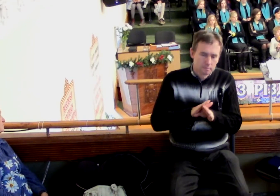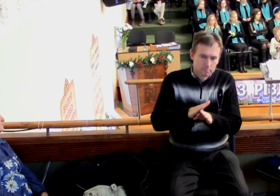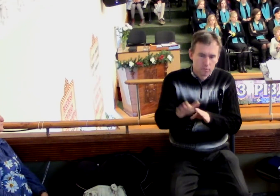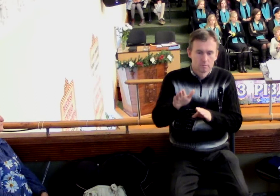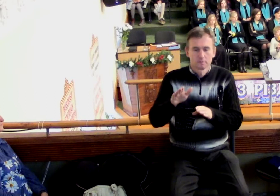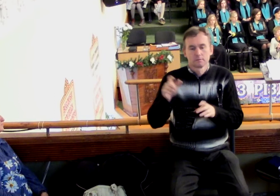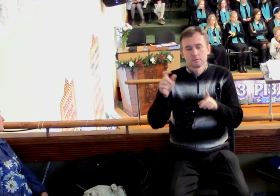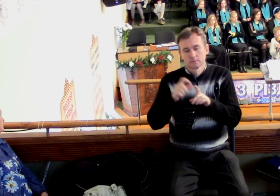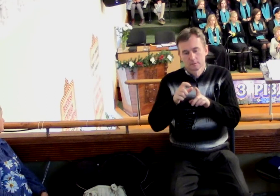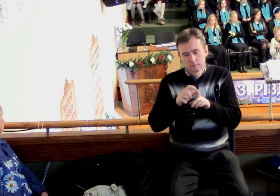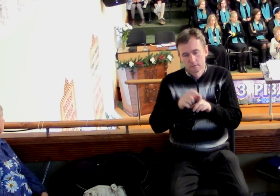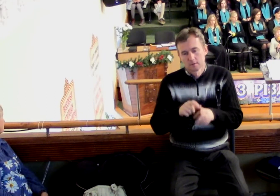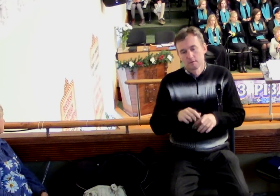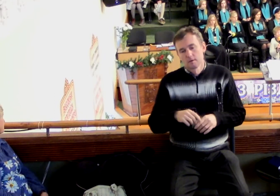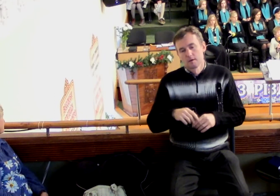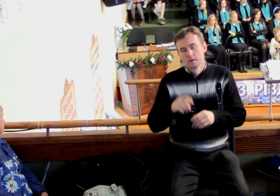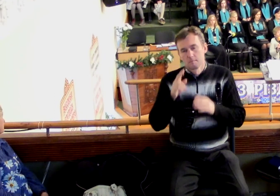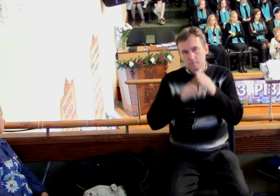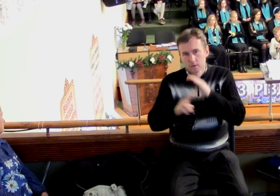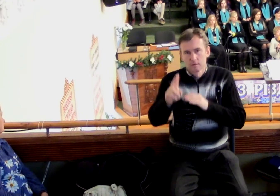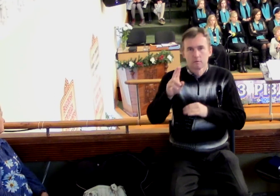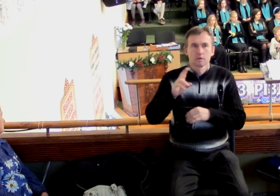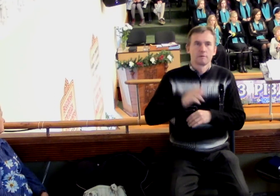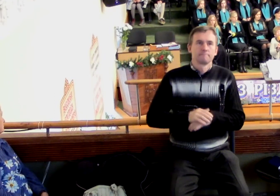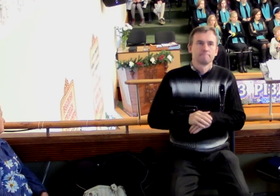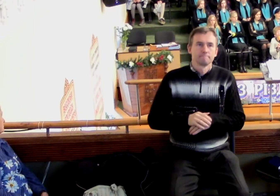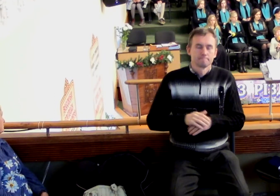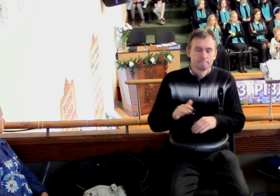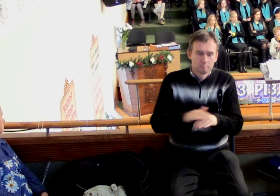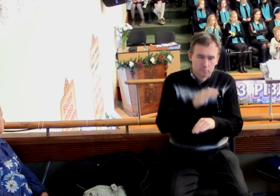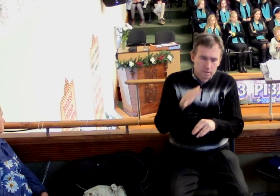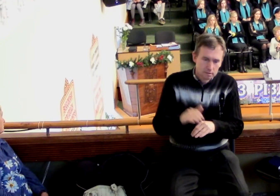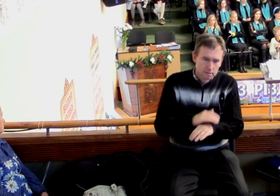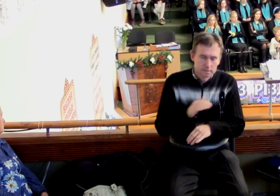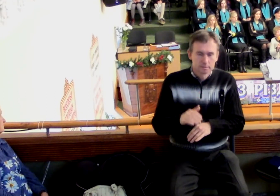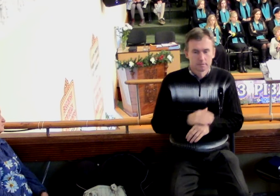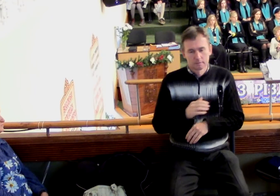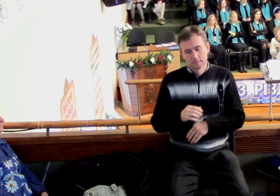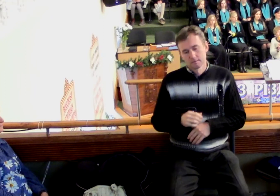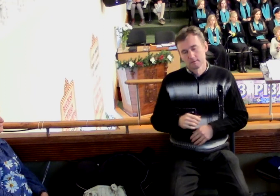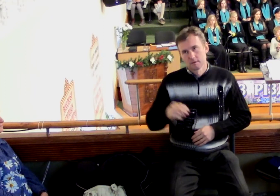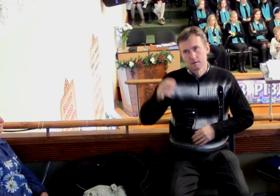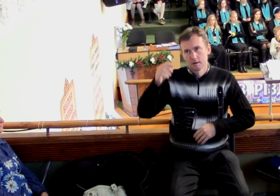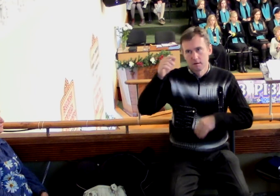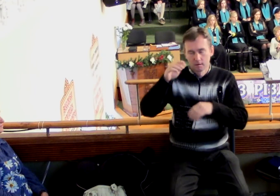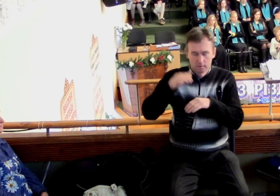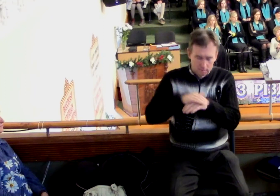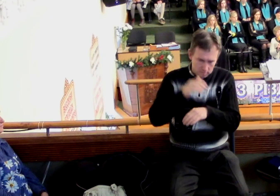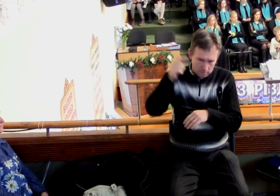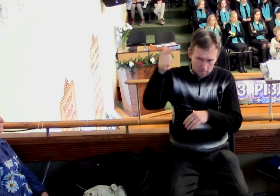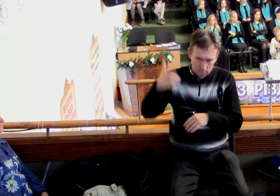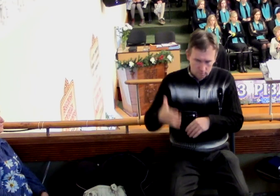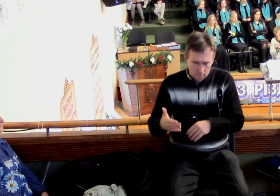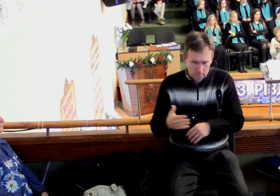Исполнились слова пророка, и милость к нам Господь